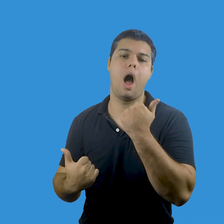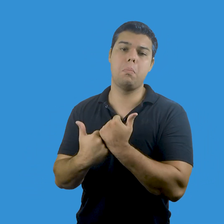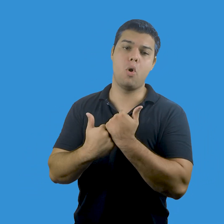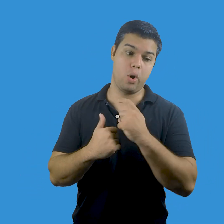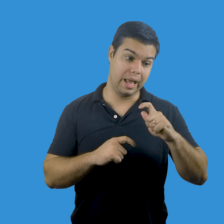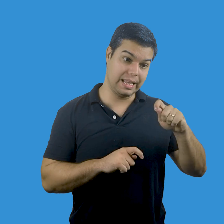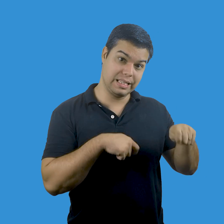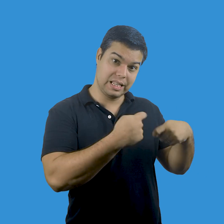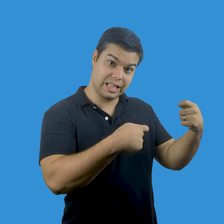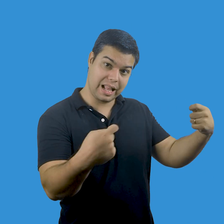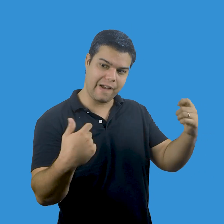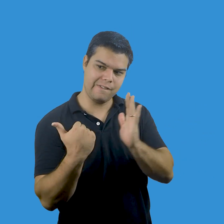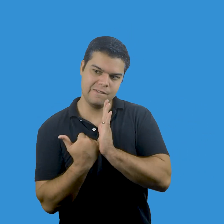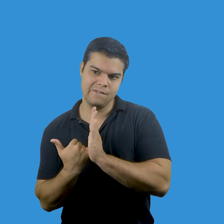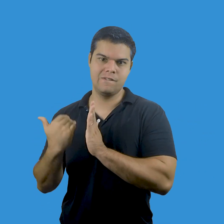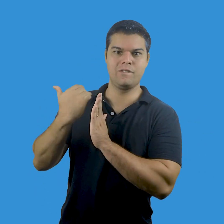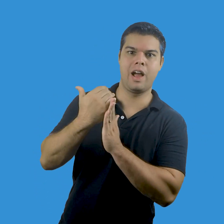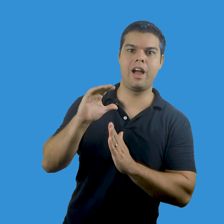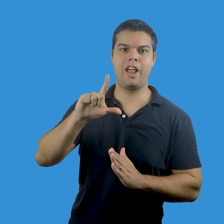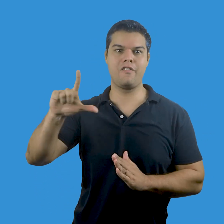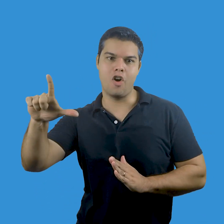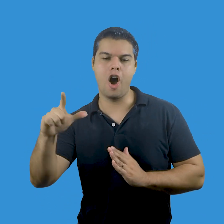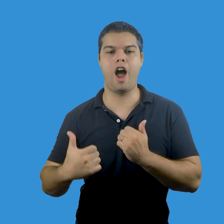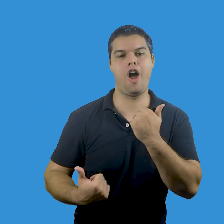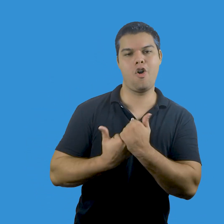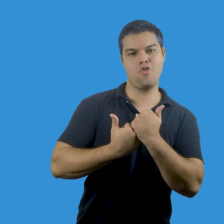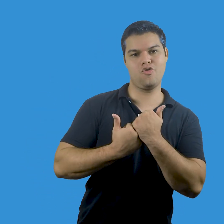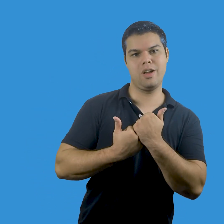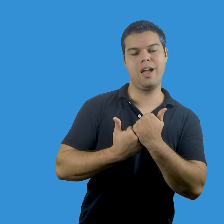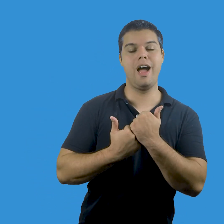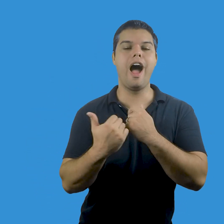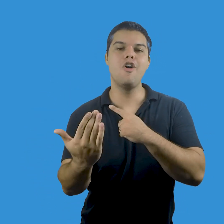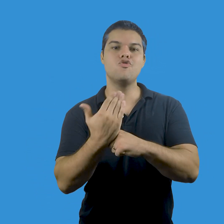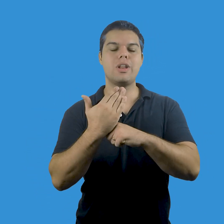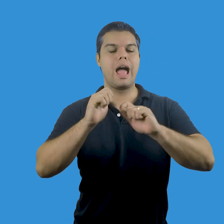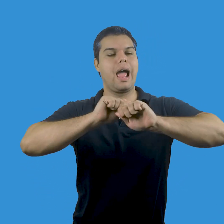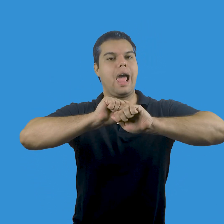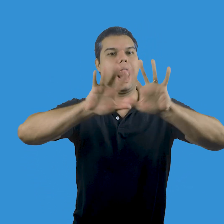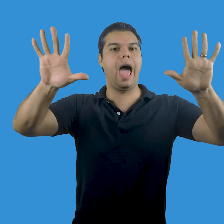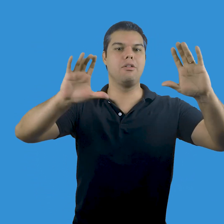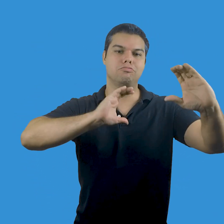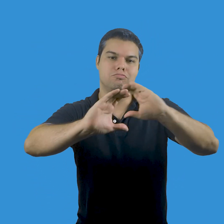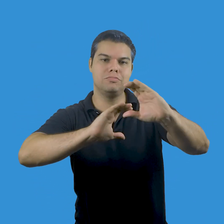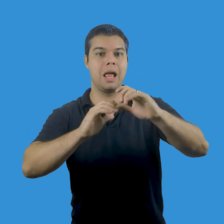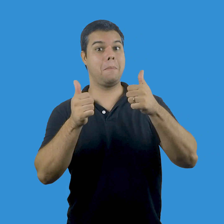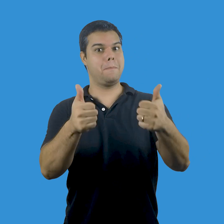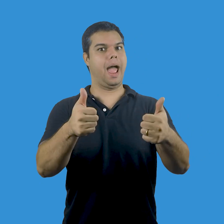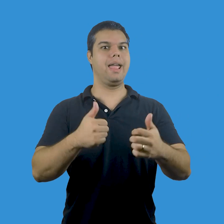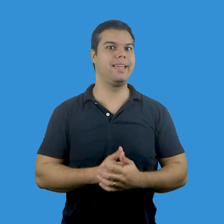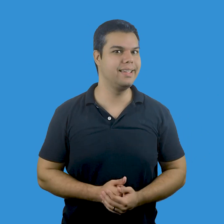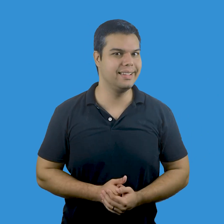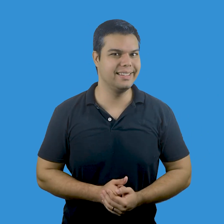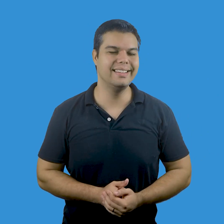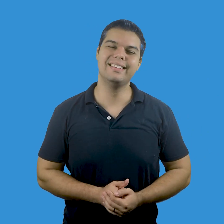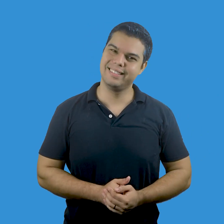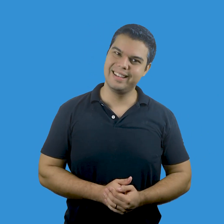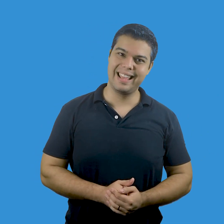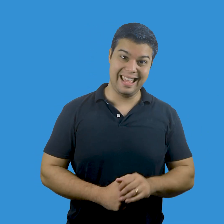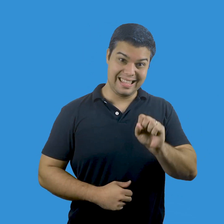para além daqueles que dispõem o dicionário de Libras, que torna a mágica possível. Assim, ali